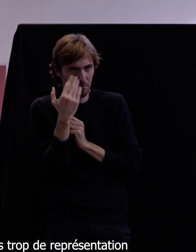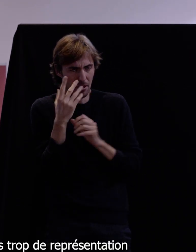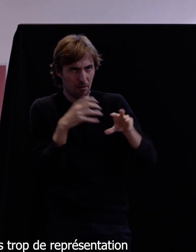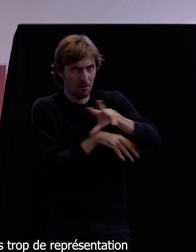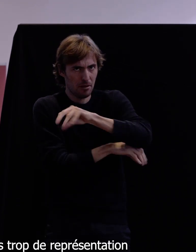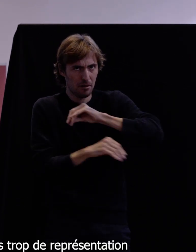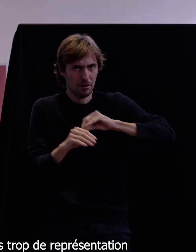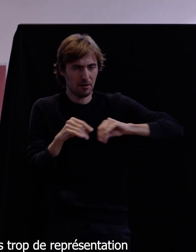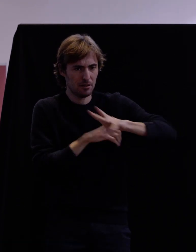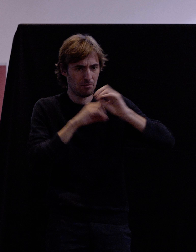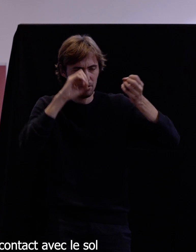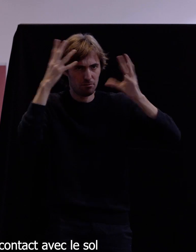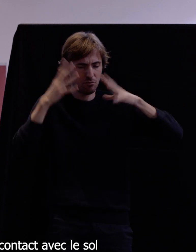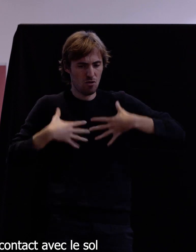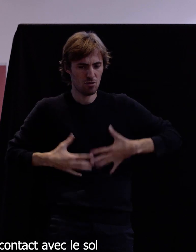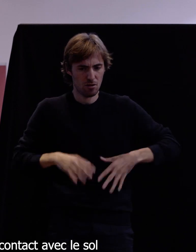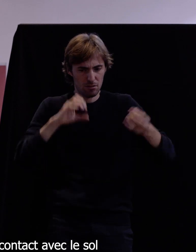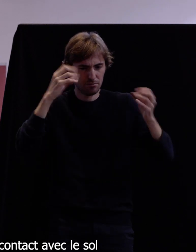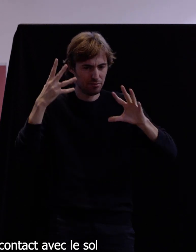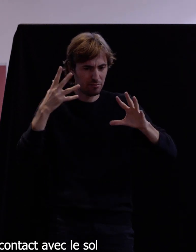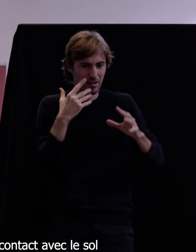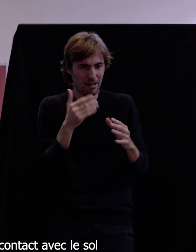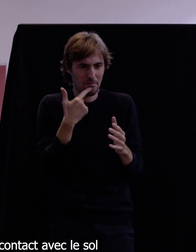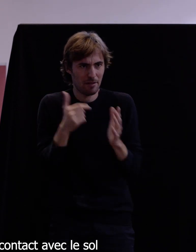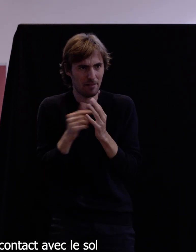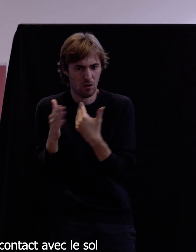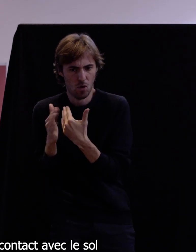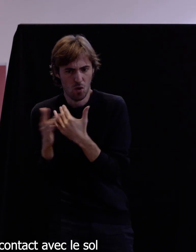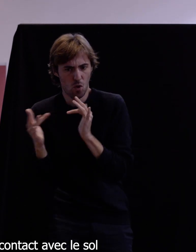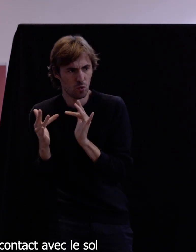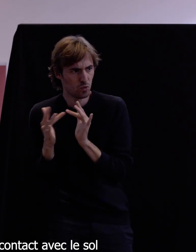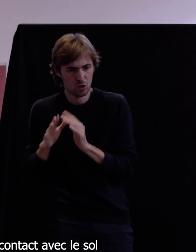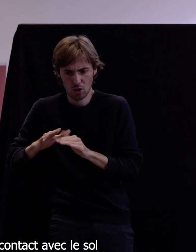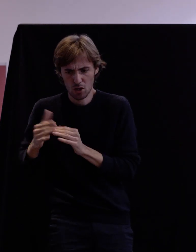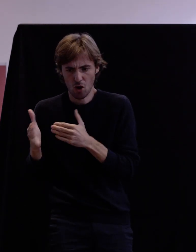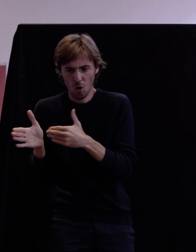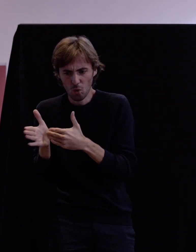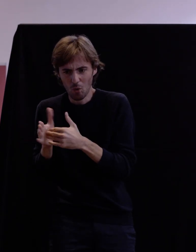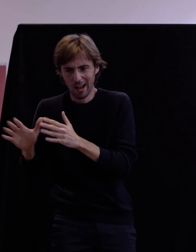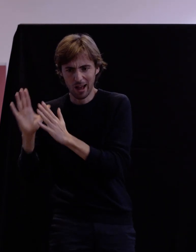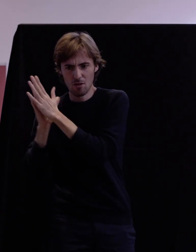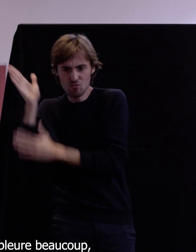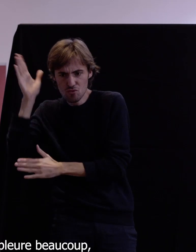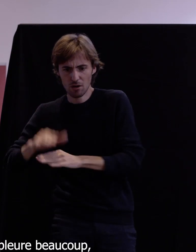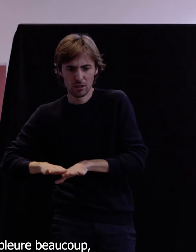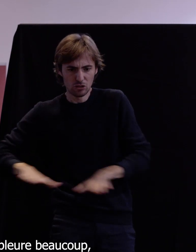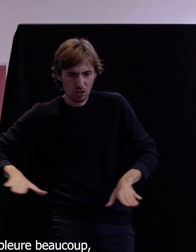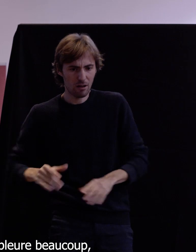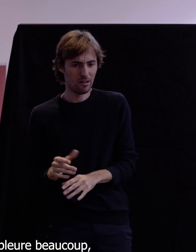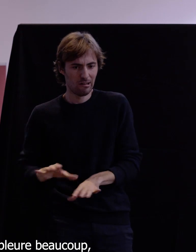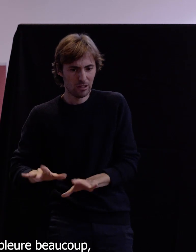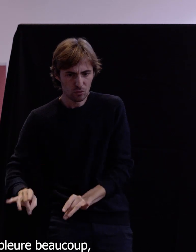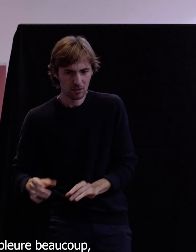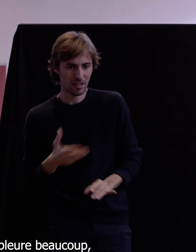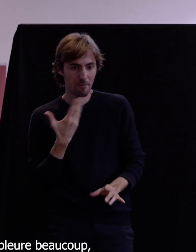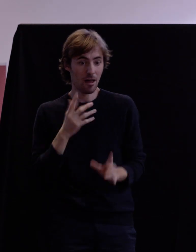esprit, de son corps, il aime bien avoir un contact avec le sol ou avec les coins pour pouvoir se stabiliser. C'est un enfant qui pleure